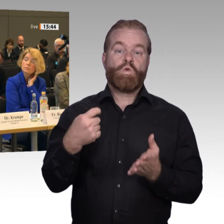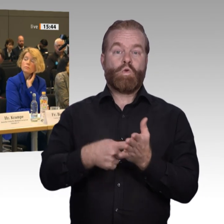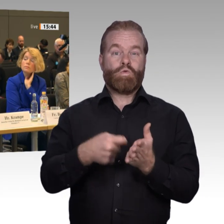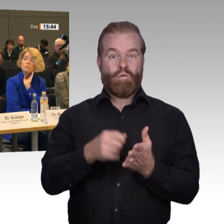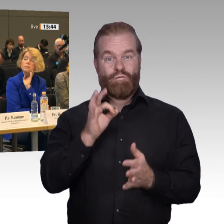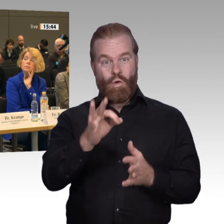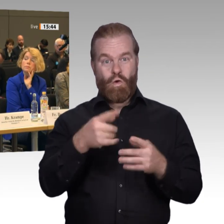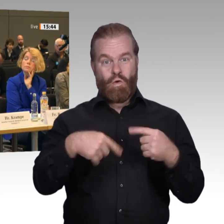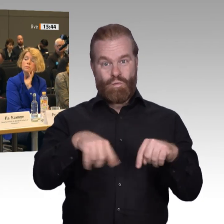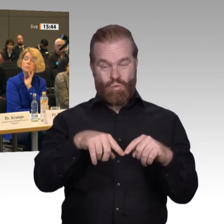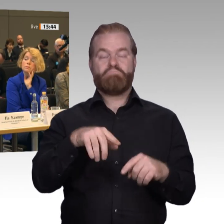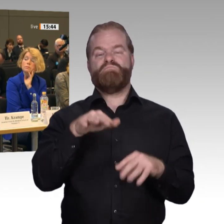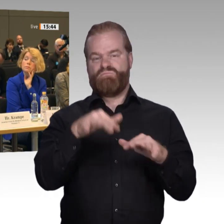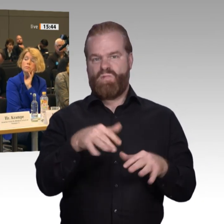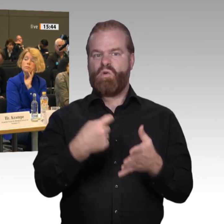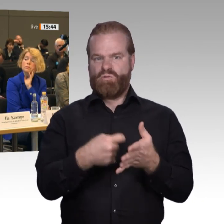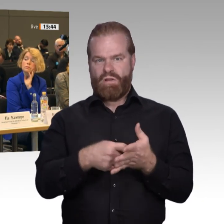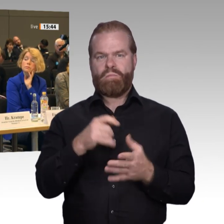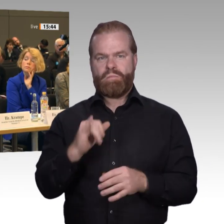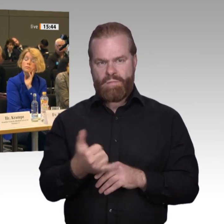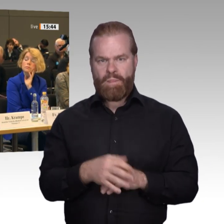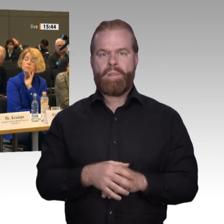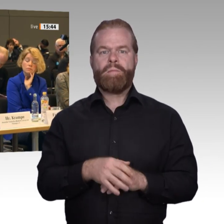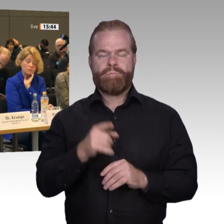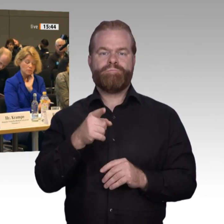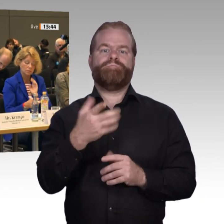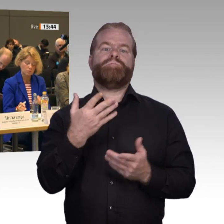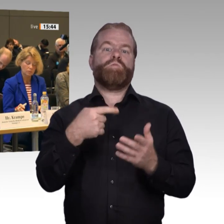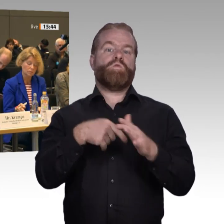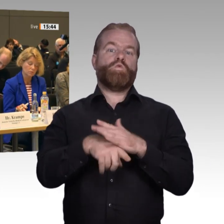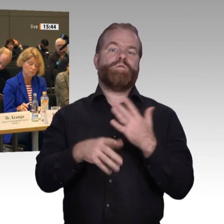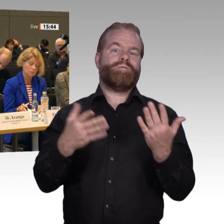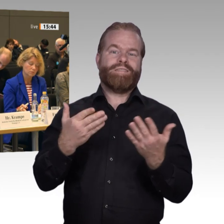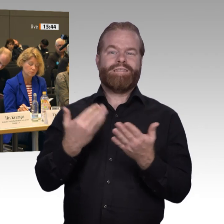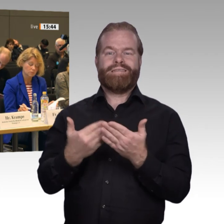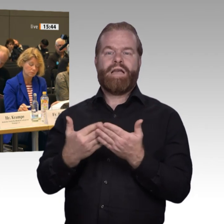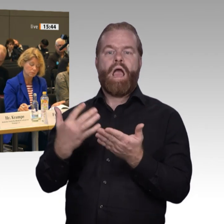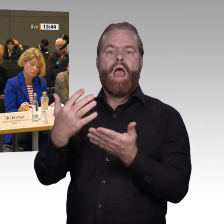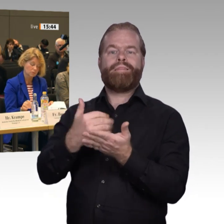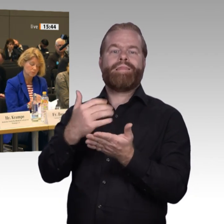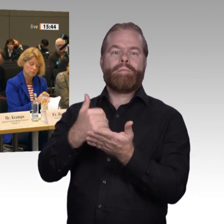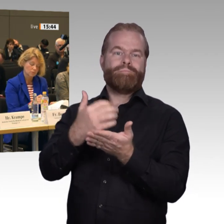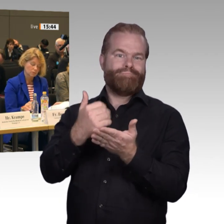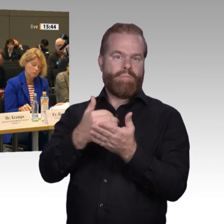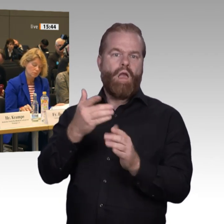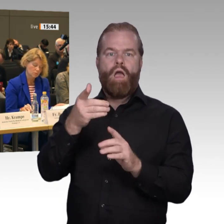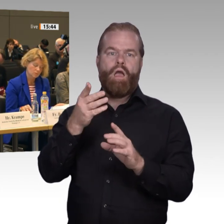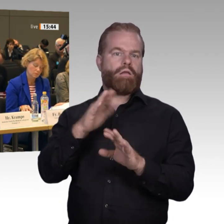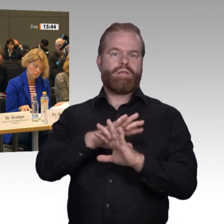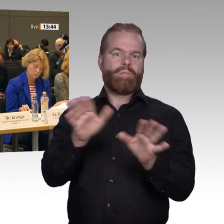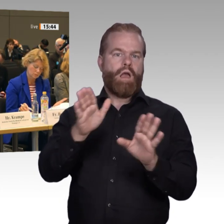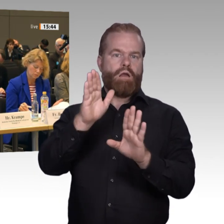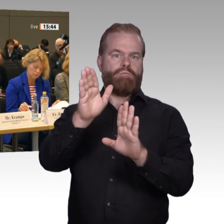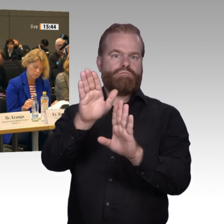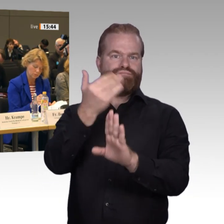der Einnahmen, die bisher durch die Heranziehung erzielt werden, unterhaltspflichtiger Angehöriger. Und das sind die schon